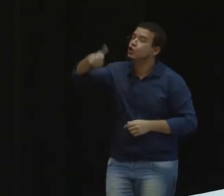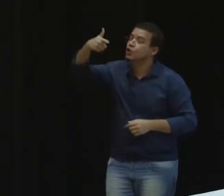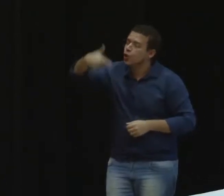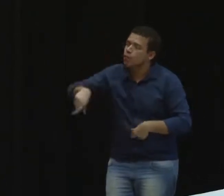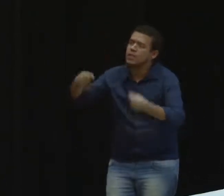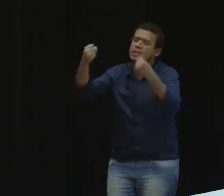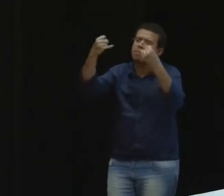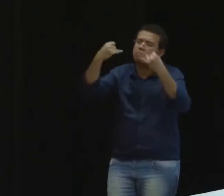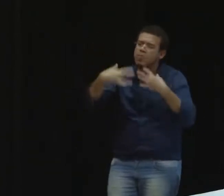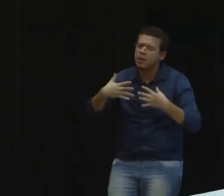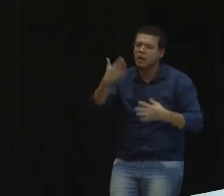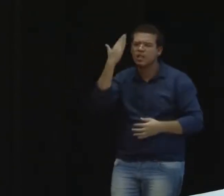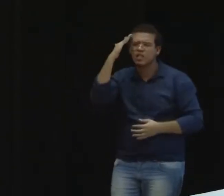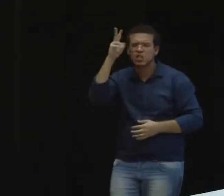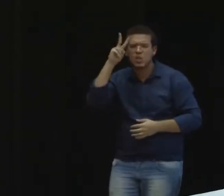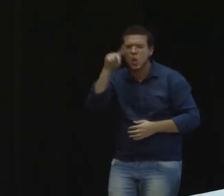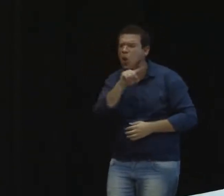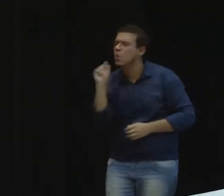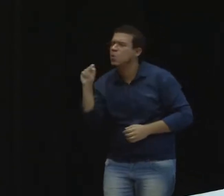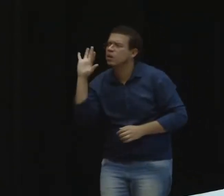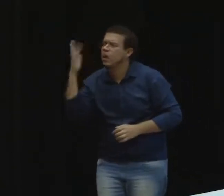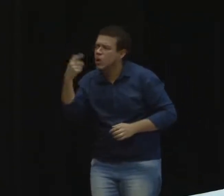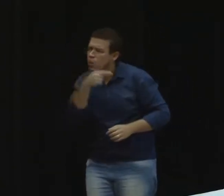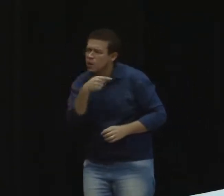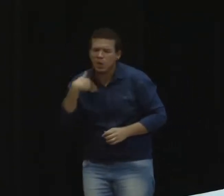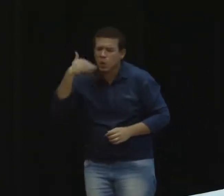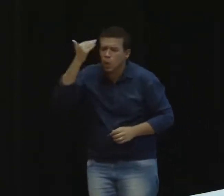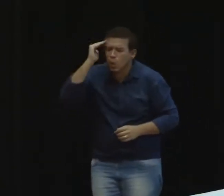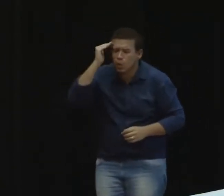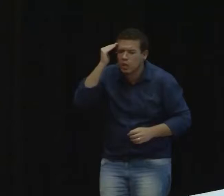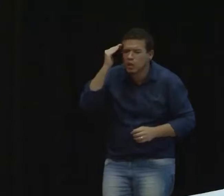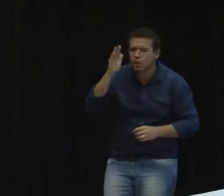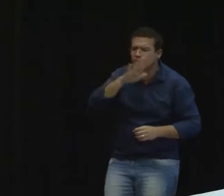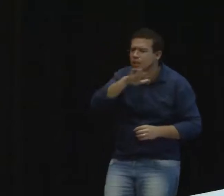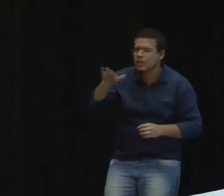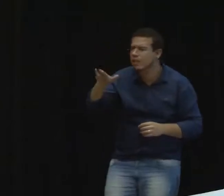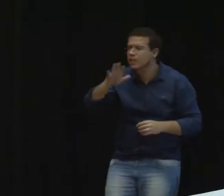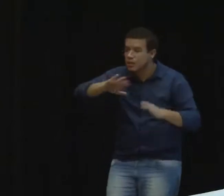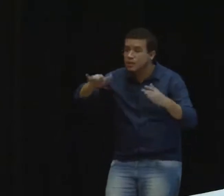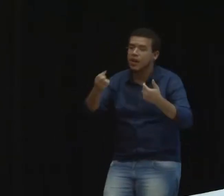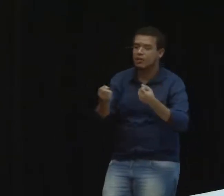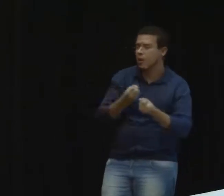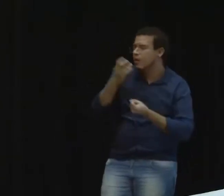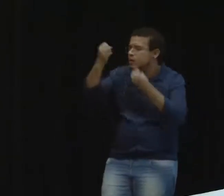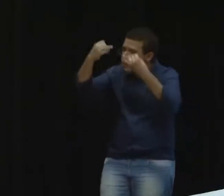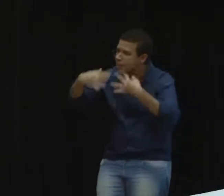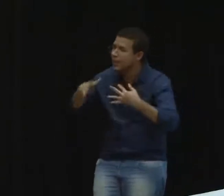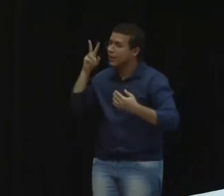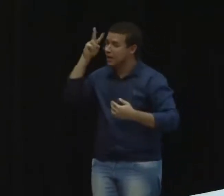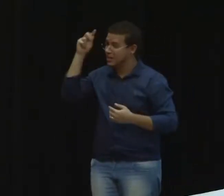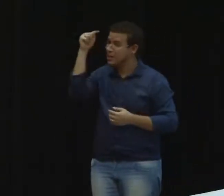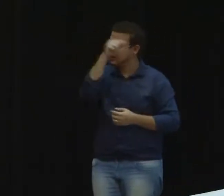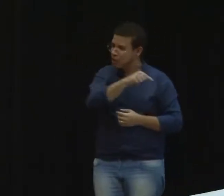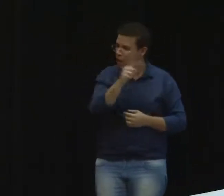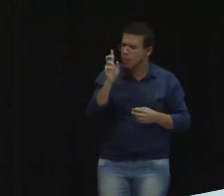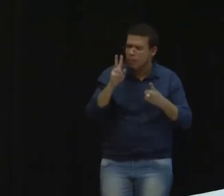eu pedia novamente para os sujeitos me explicarem o que eles haviam entendido da história